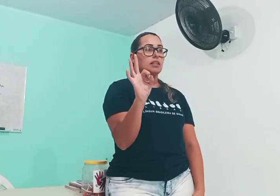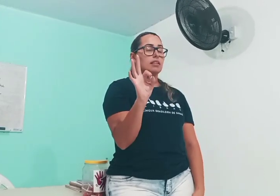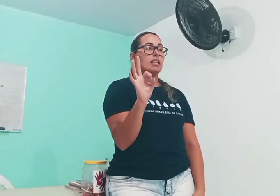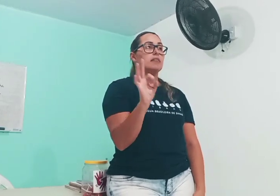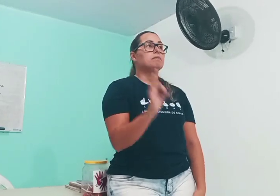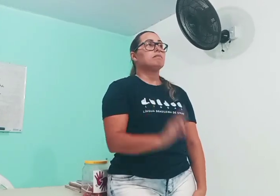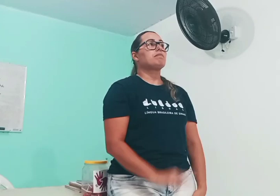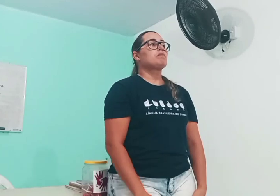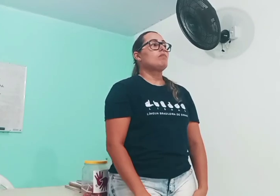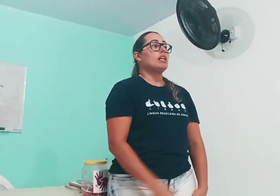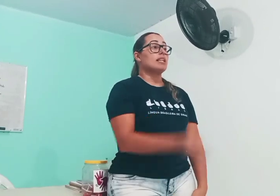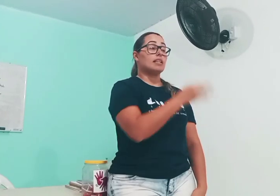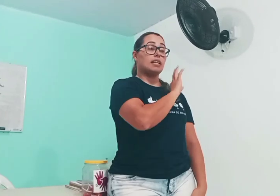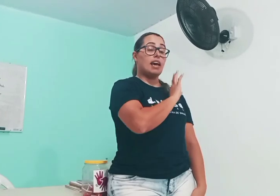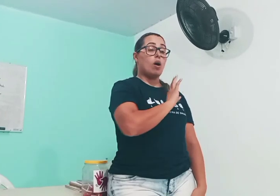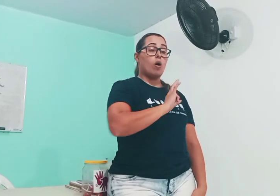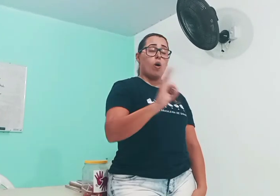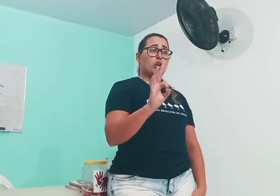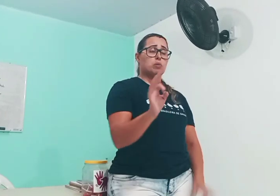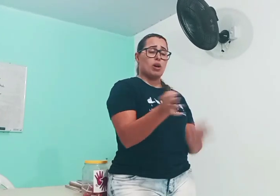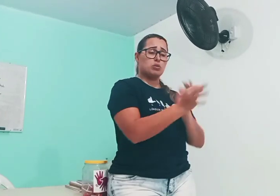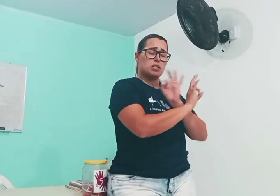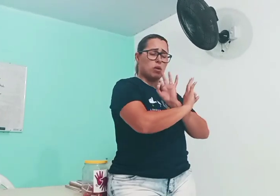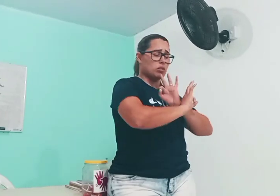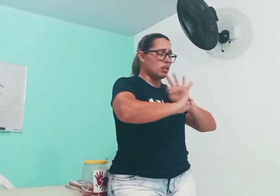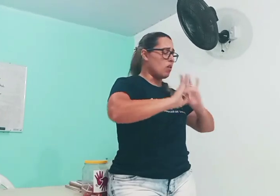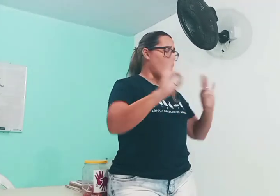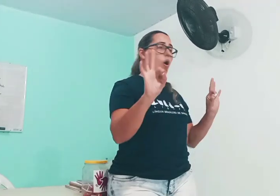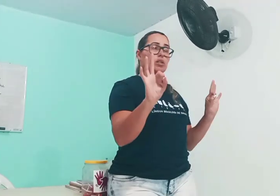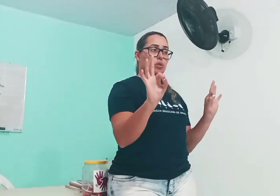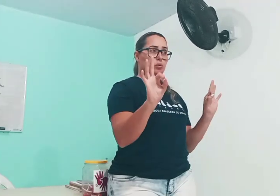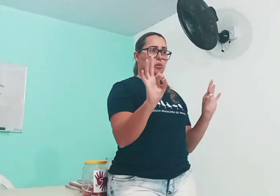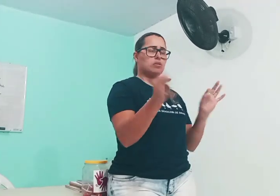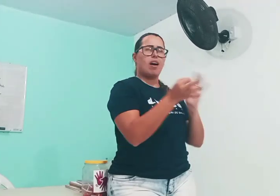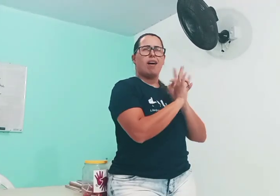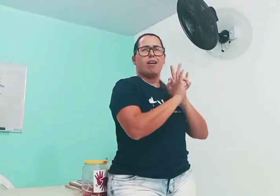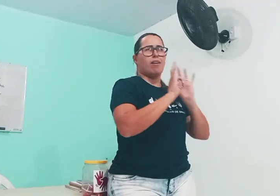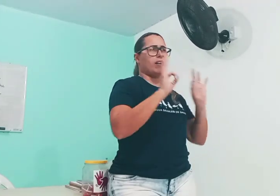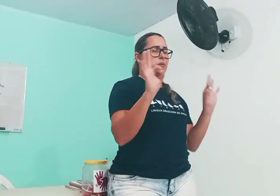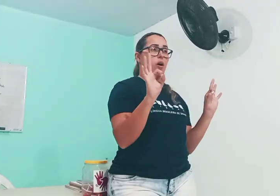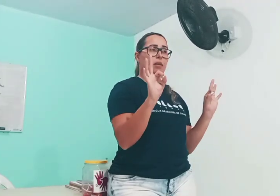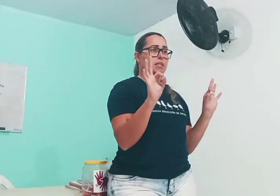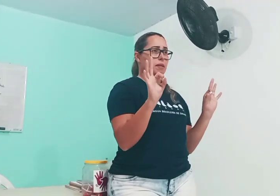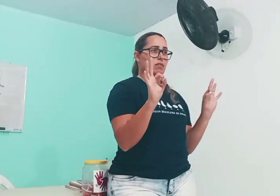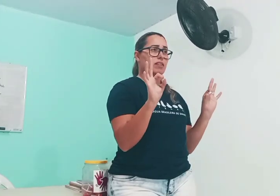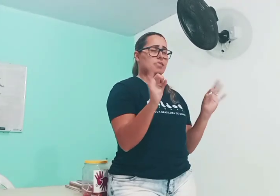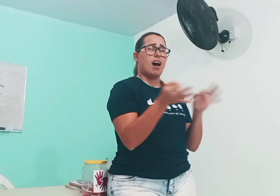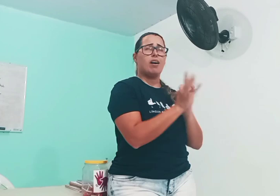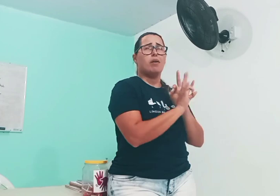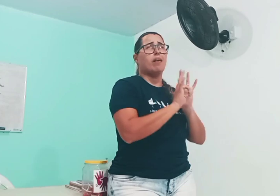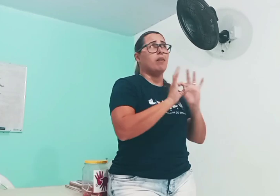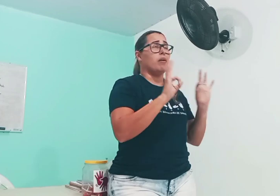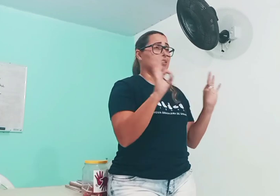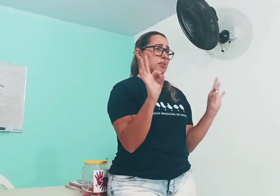né? Isso aqui é ótimo, com as duas mãos, então ótimo, ótimo. Olha a minha expressão facial,